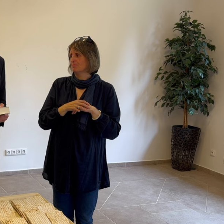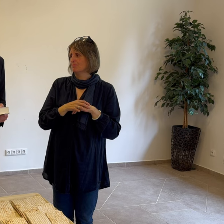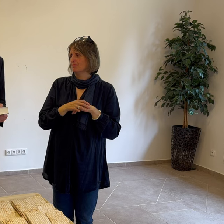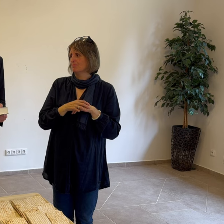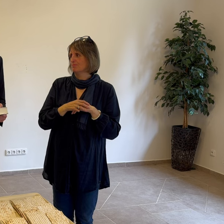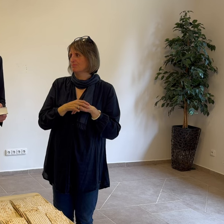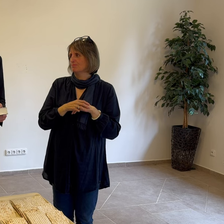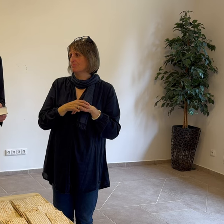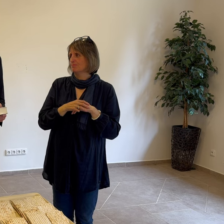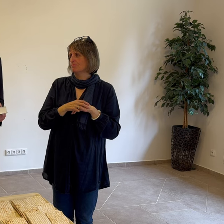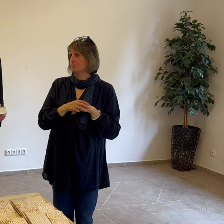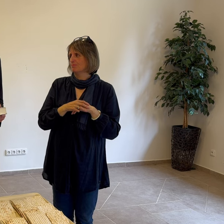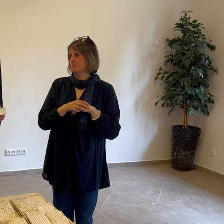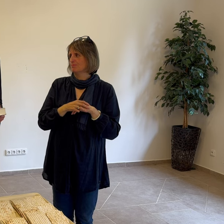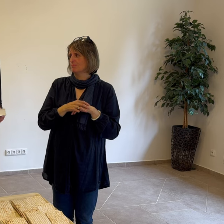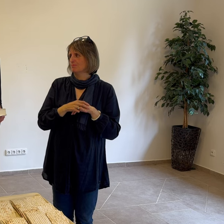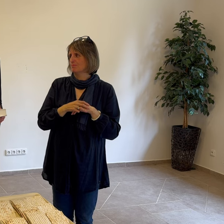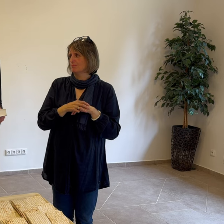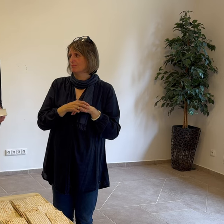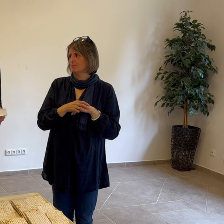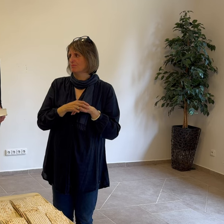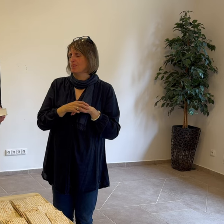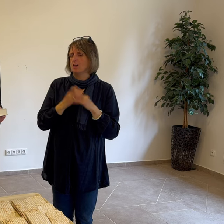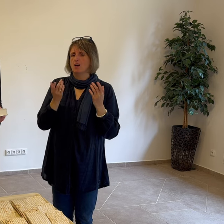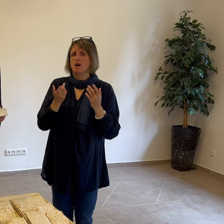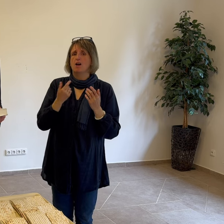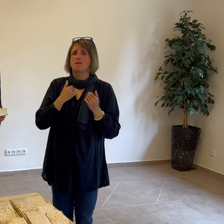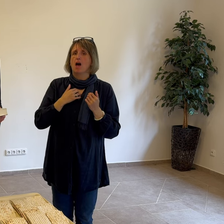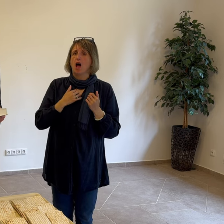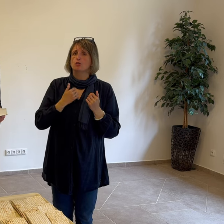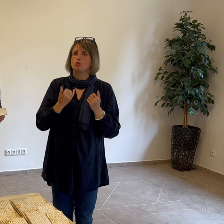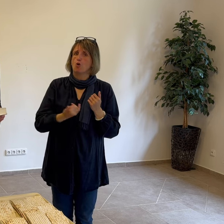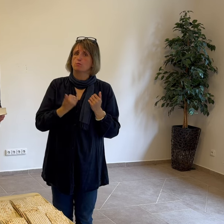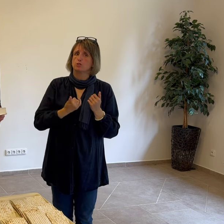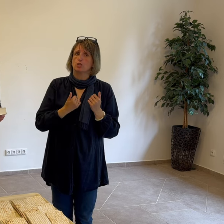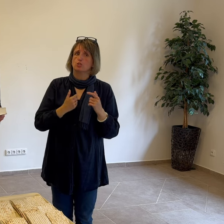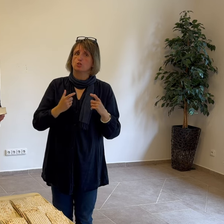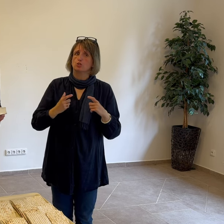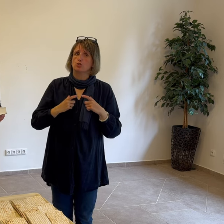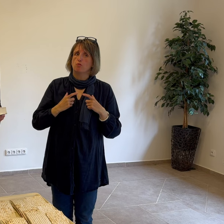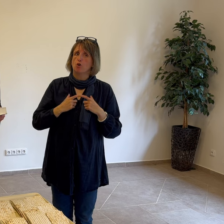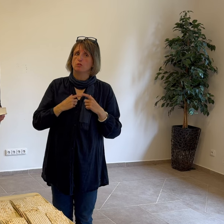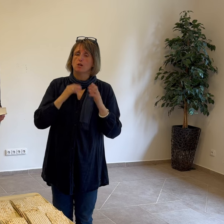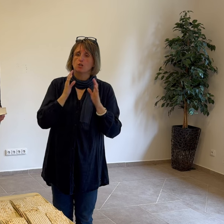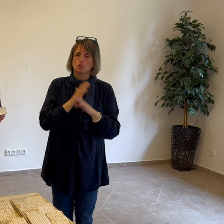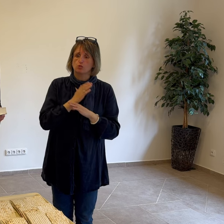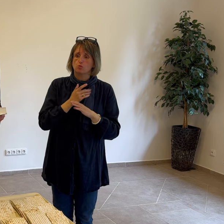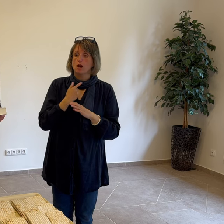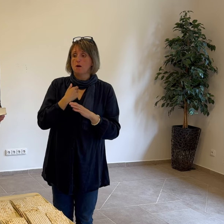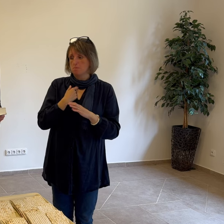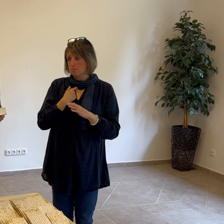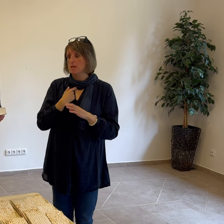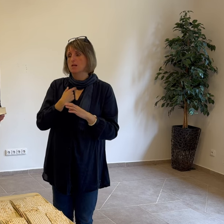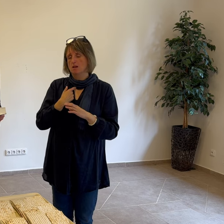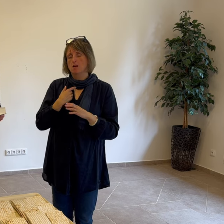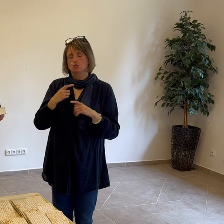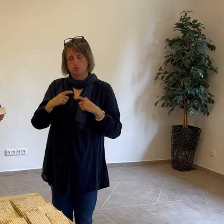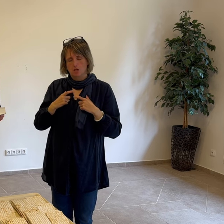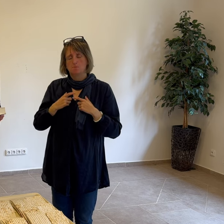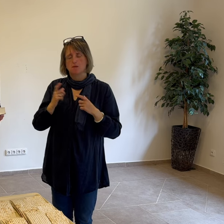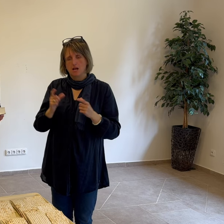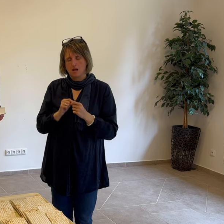toto ten všední život rozhoduje o závažnosti autenticitě přítomnosti